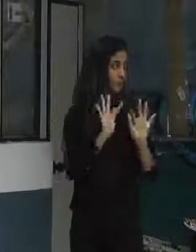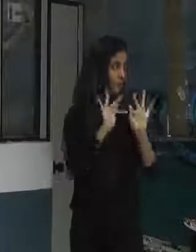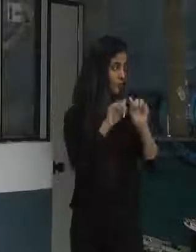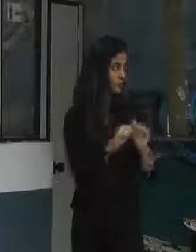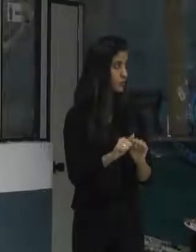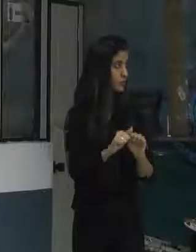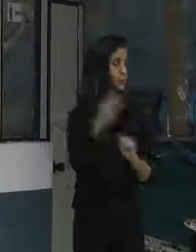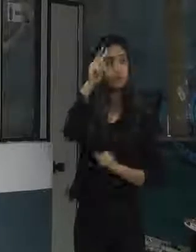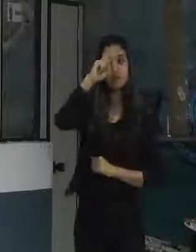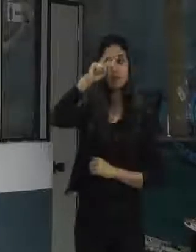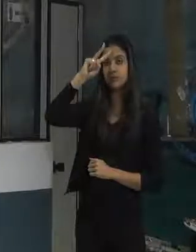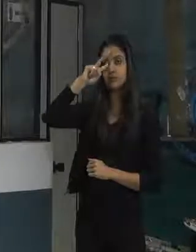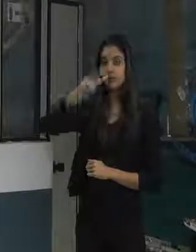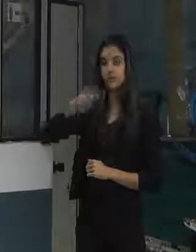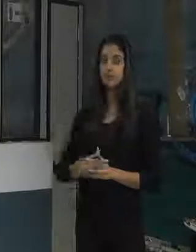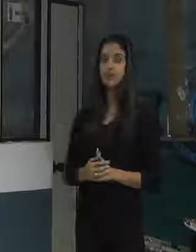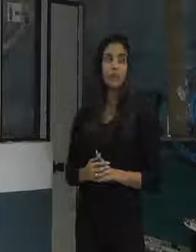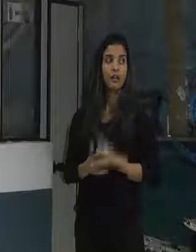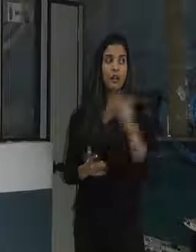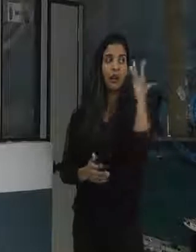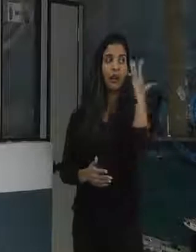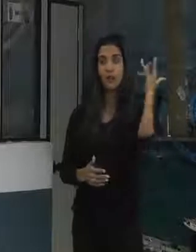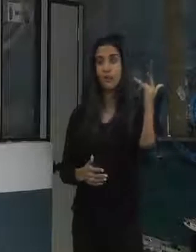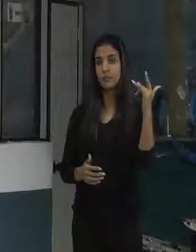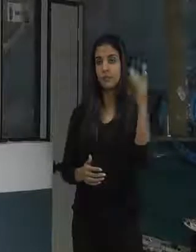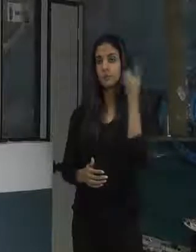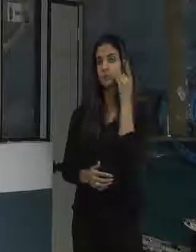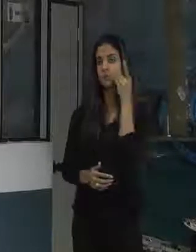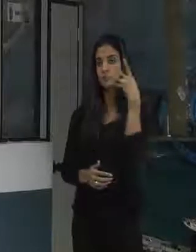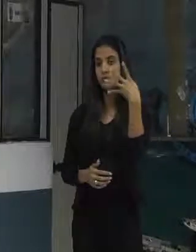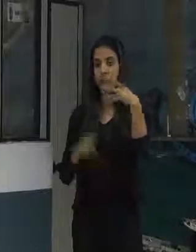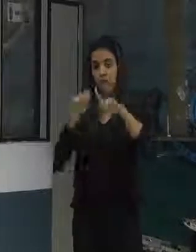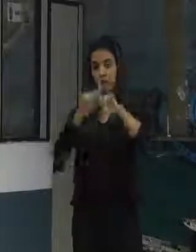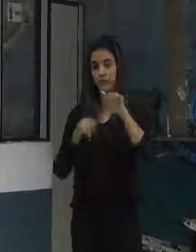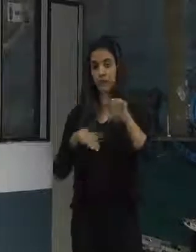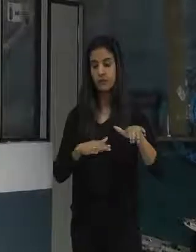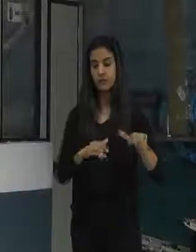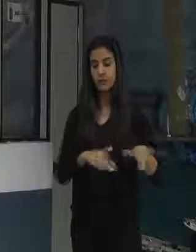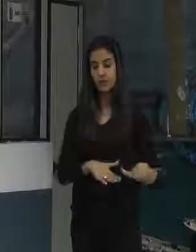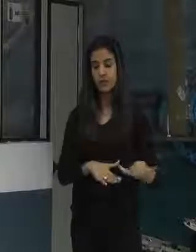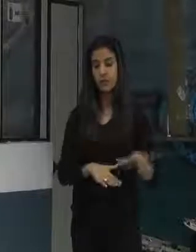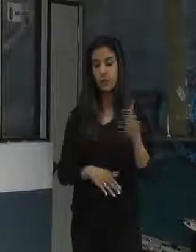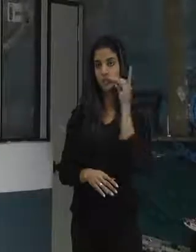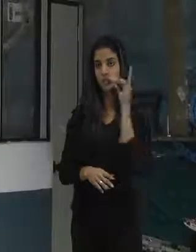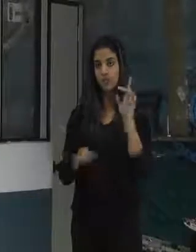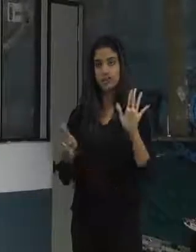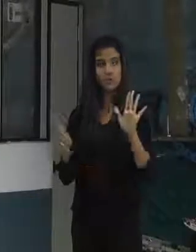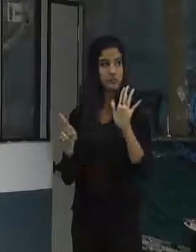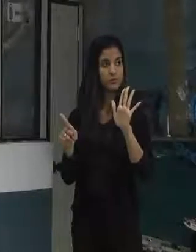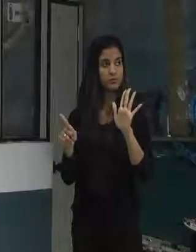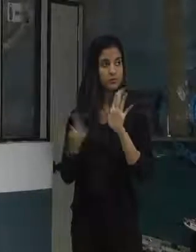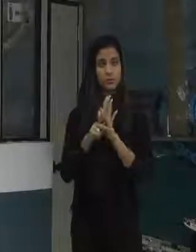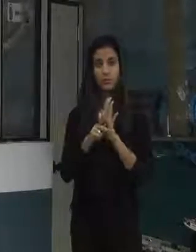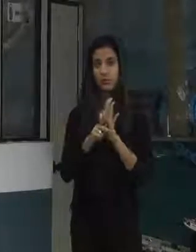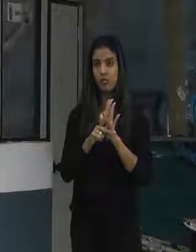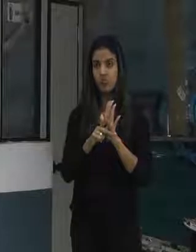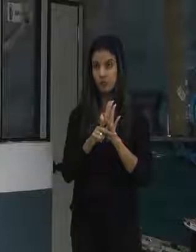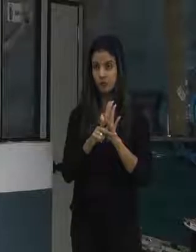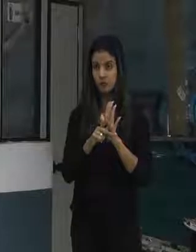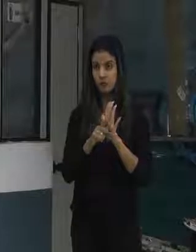quero lembrar de que amanhã, dia 4 de setembro, é a data que ficou marcada para